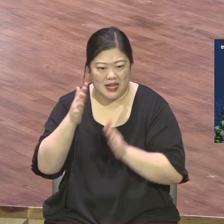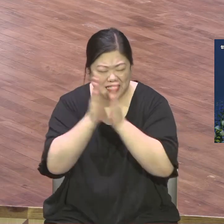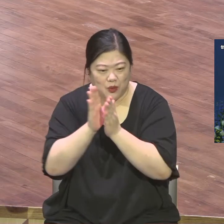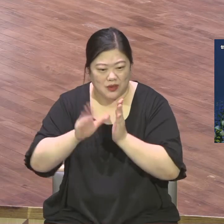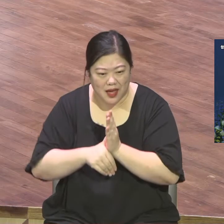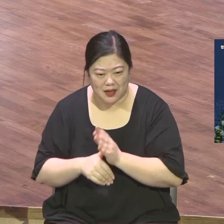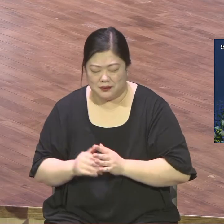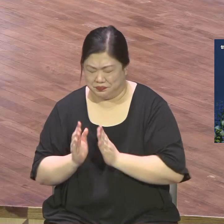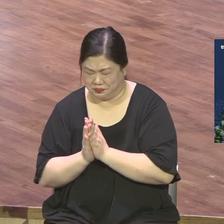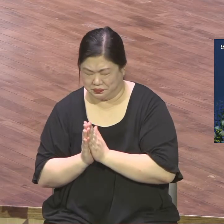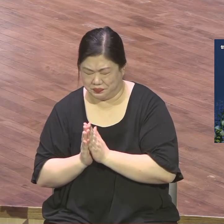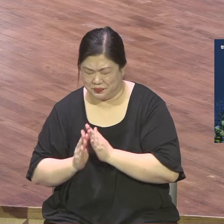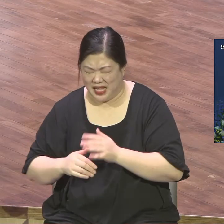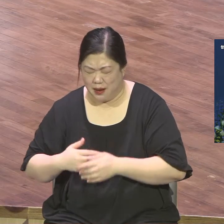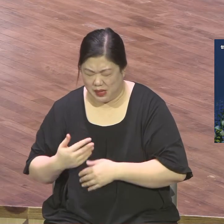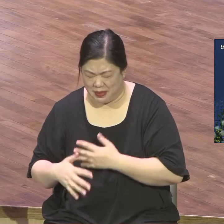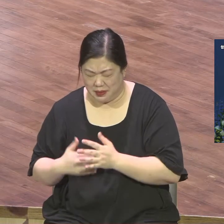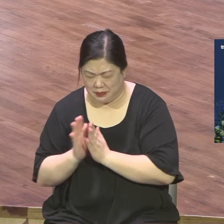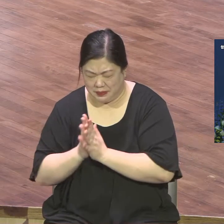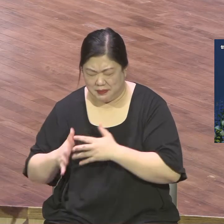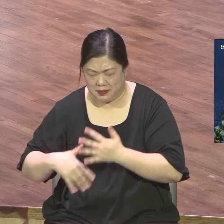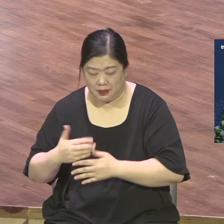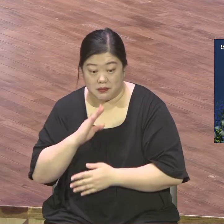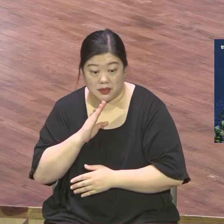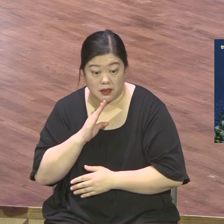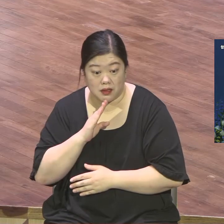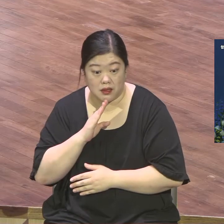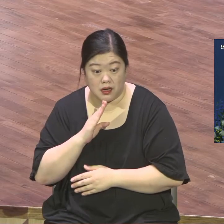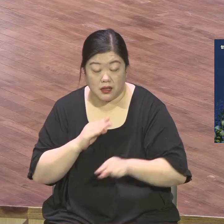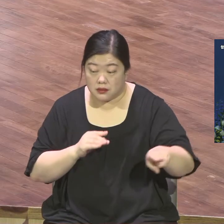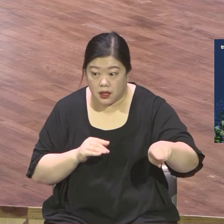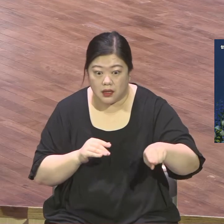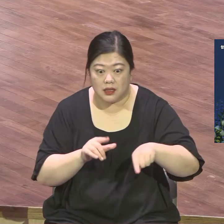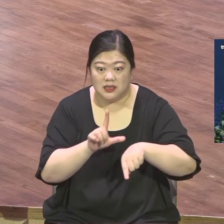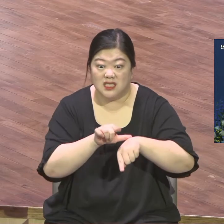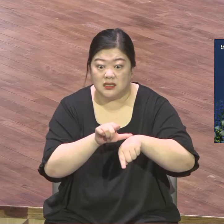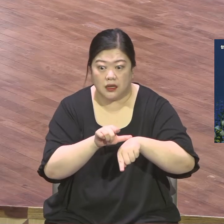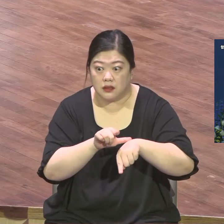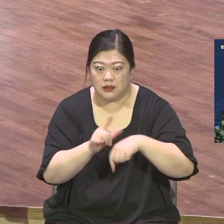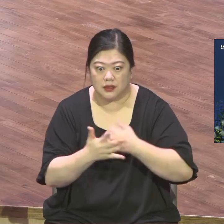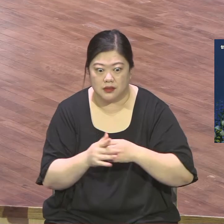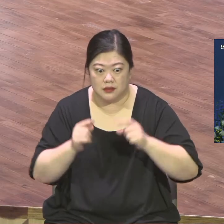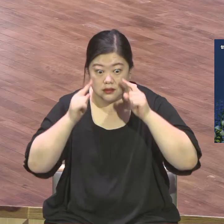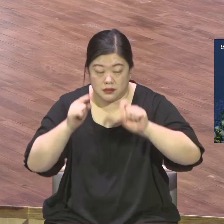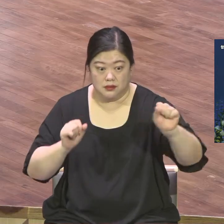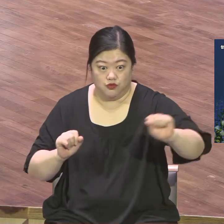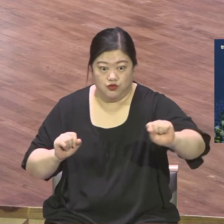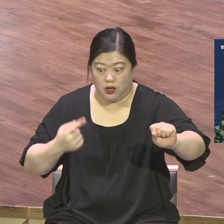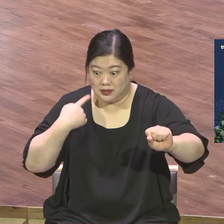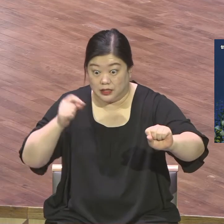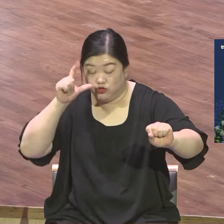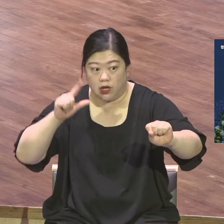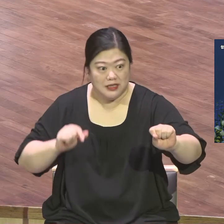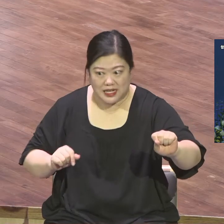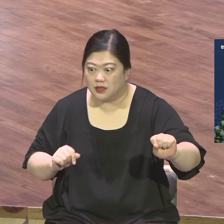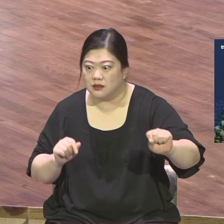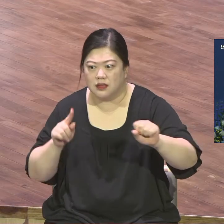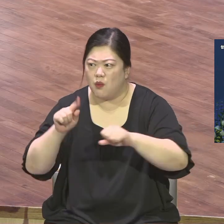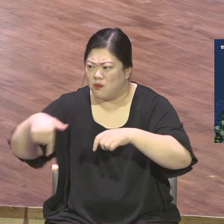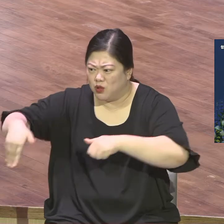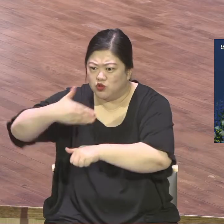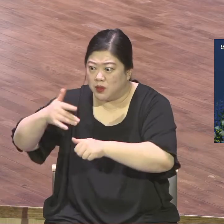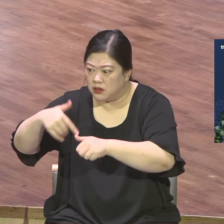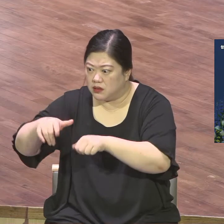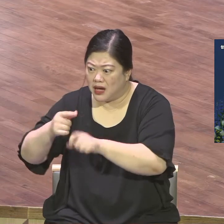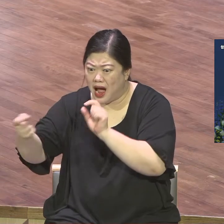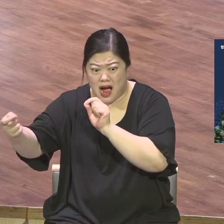보니까 도착해서 그 임마누엘 안에서 할 시간이 안 될 것 같아. 그래서 막 복음 전했어요.